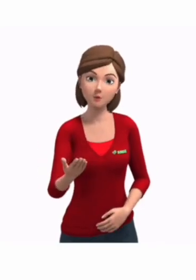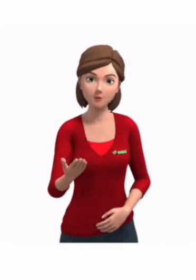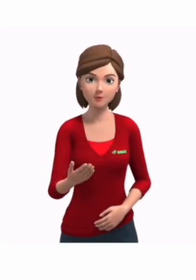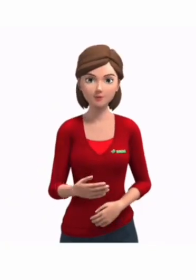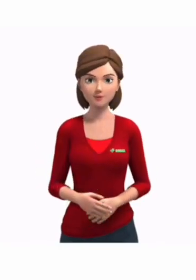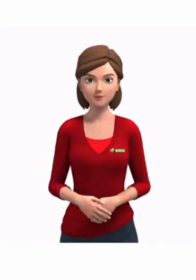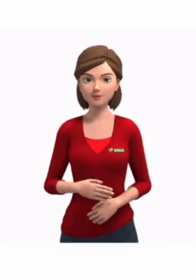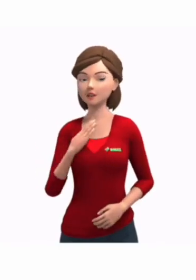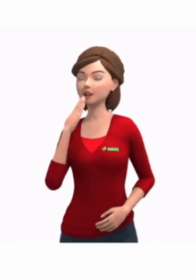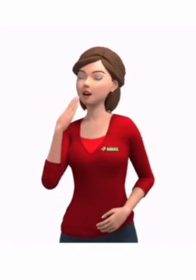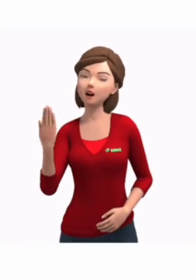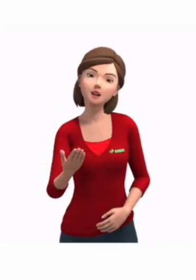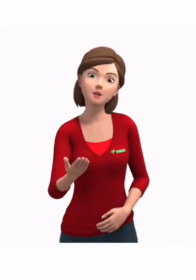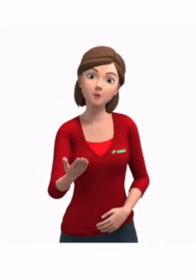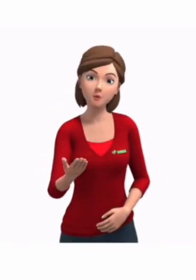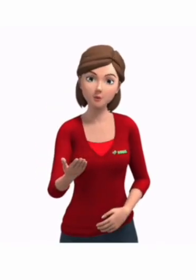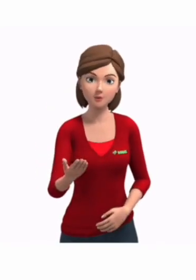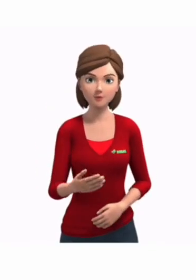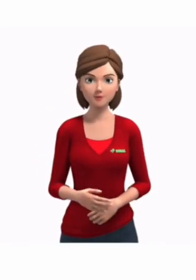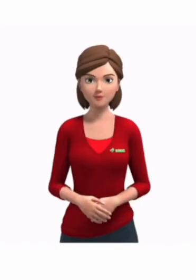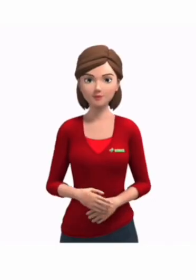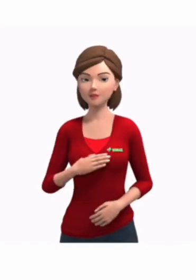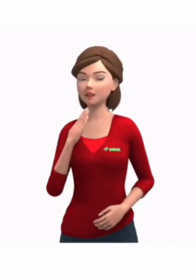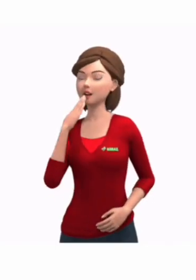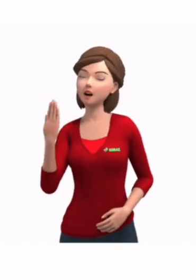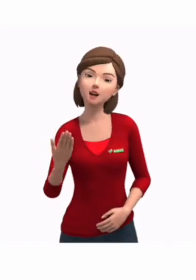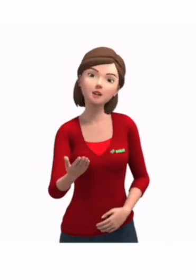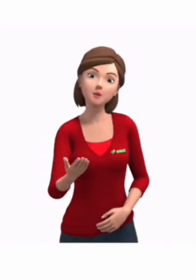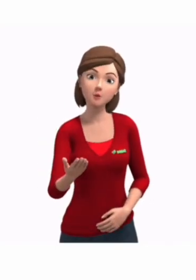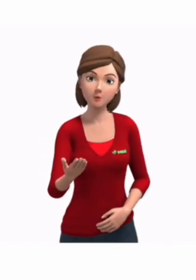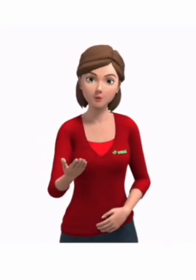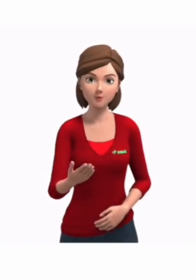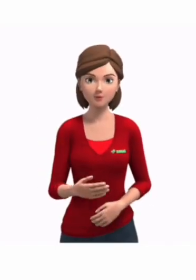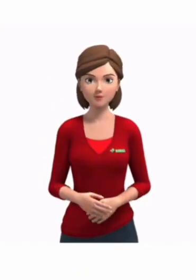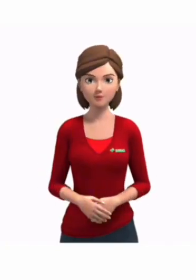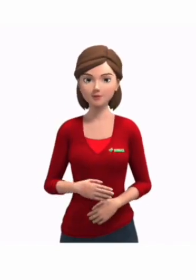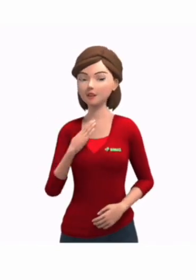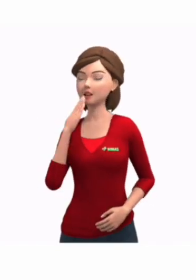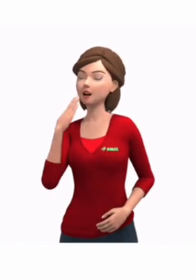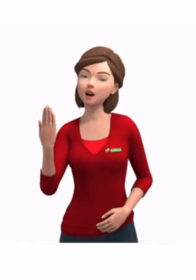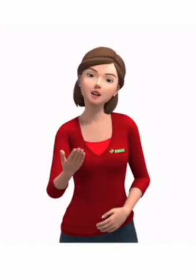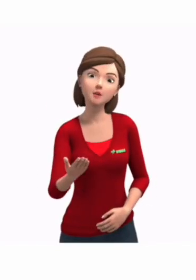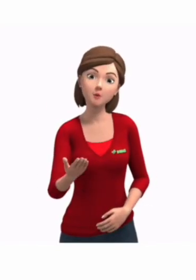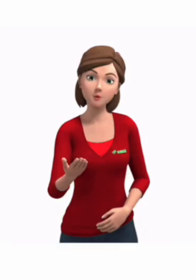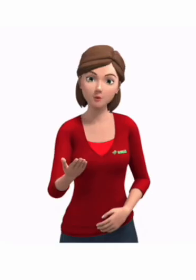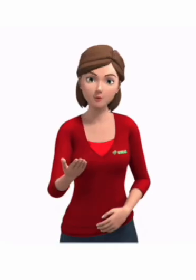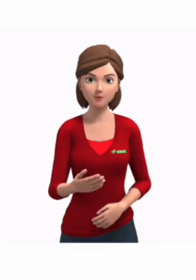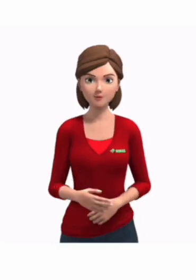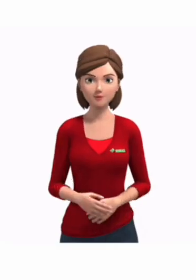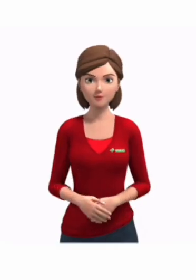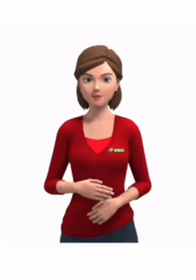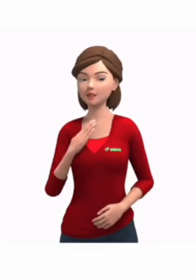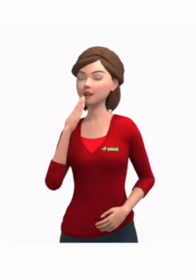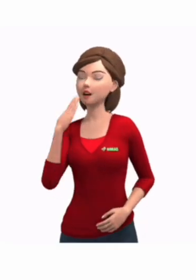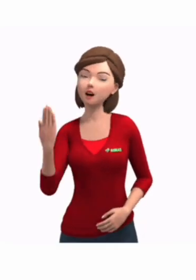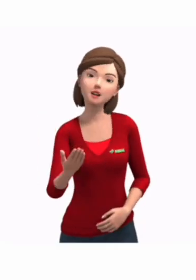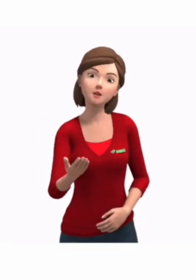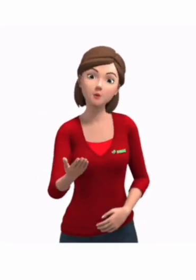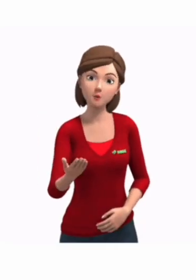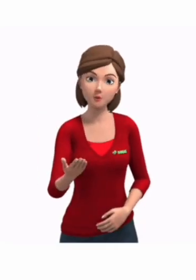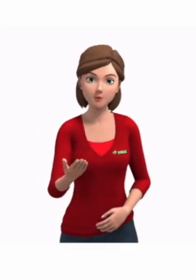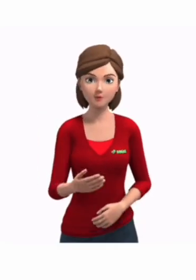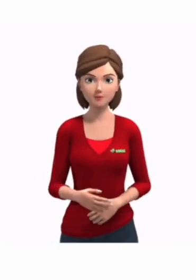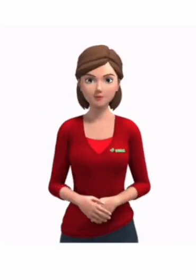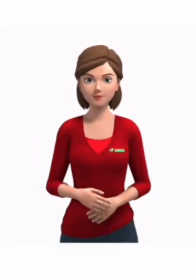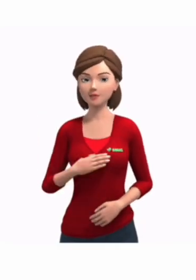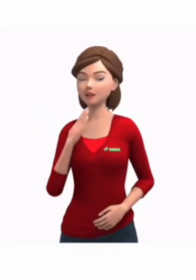concerne le handicap, après, je trouve qu'en ce qui concerne les personnes autistes, ça se démocratise pas mal